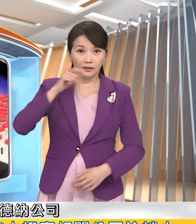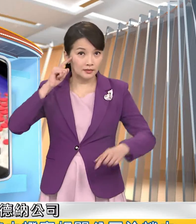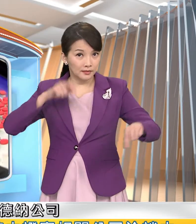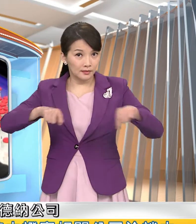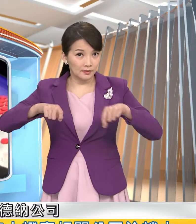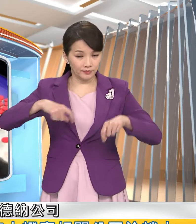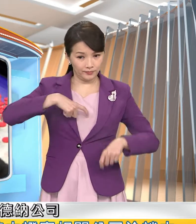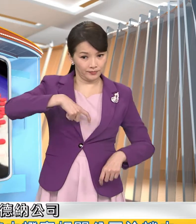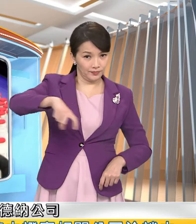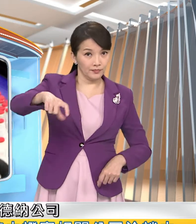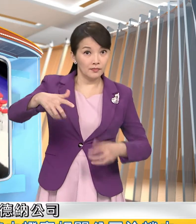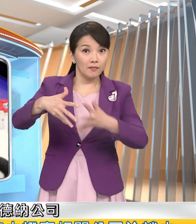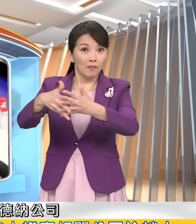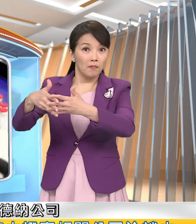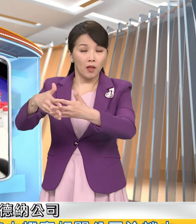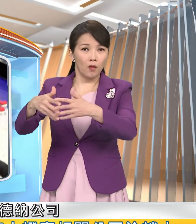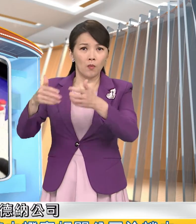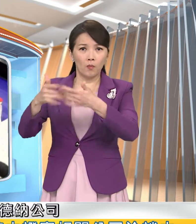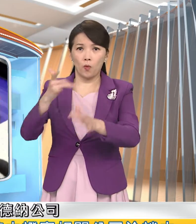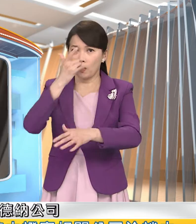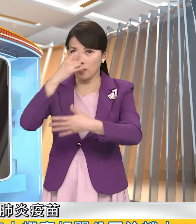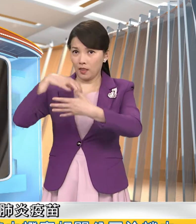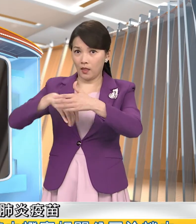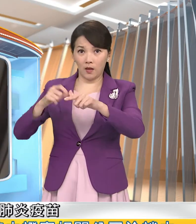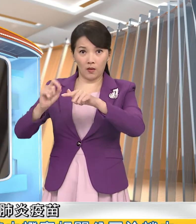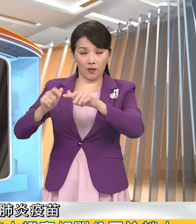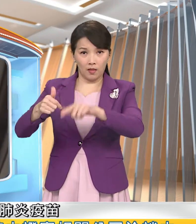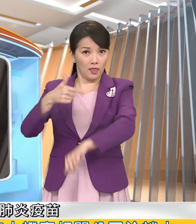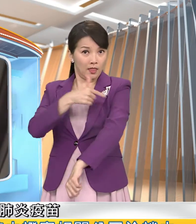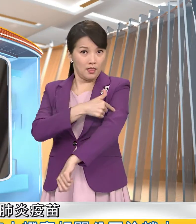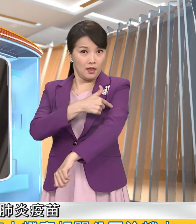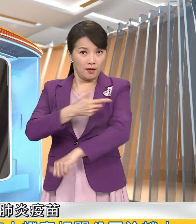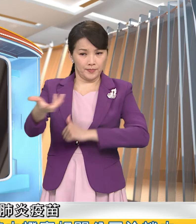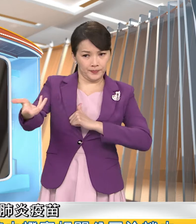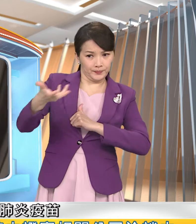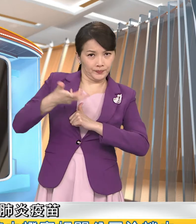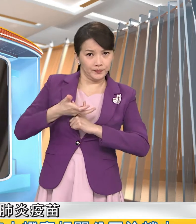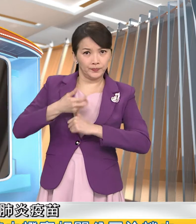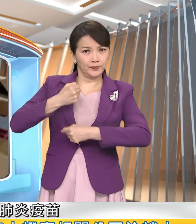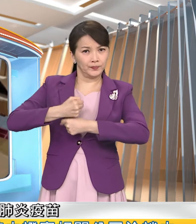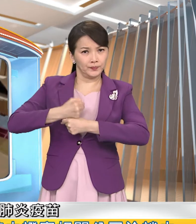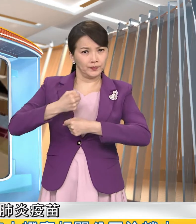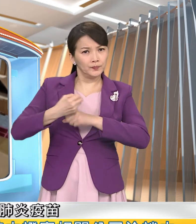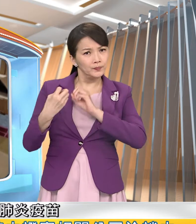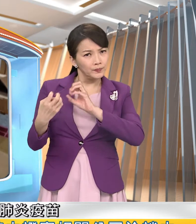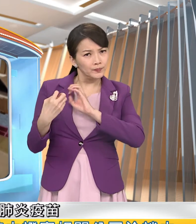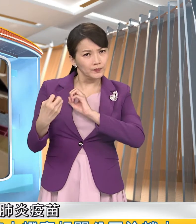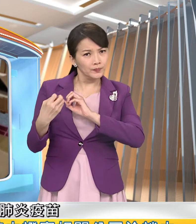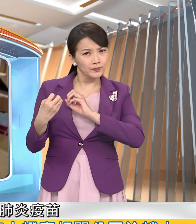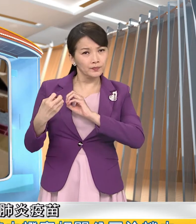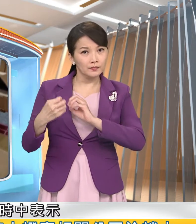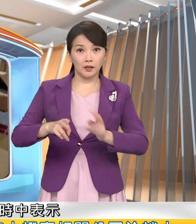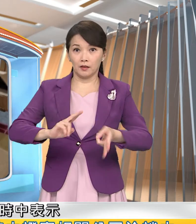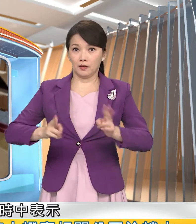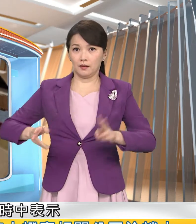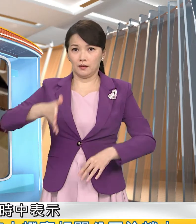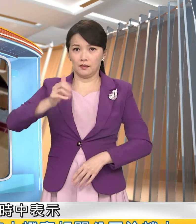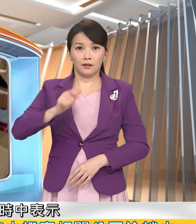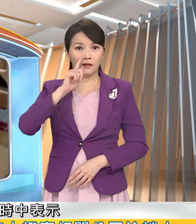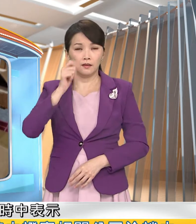我国打算要向美国莫德纳公司争取代工生产新冠肺炎疫苗。中央疫情